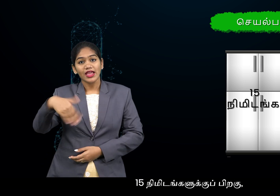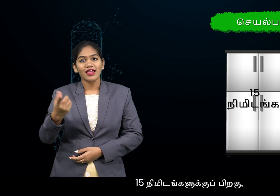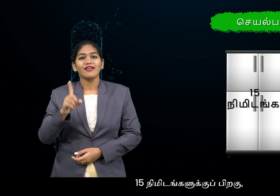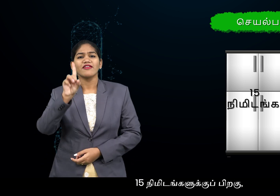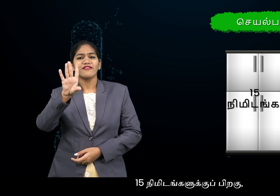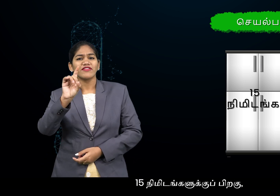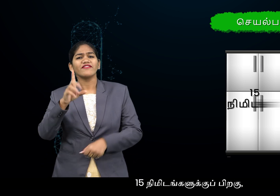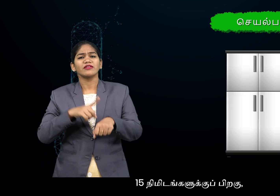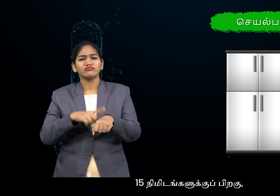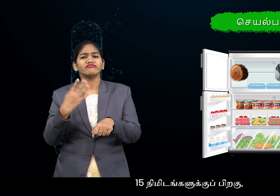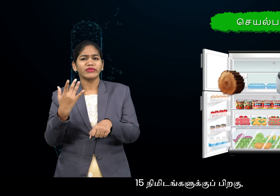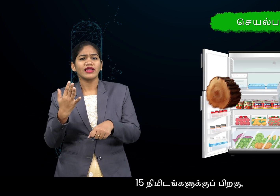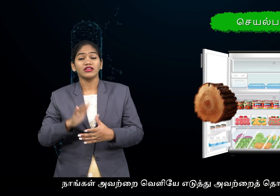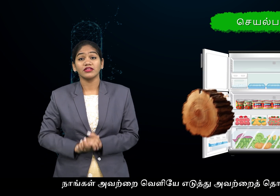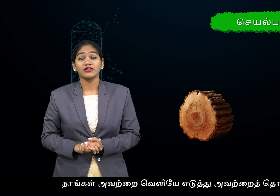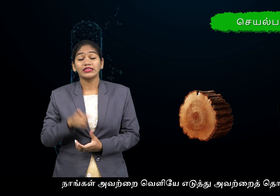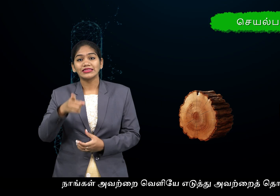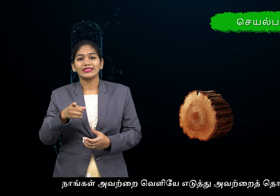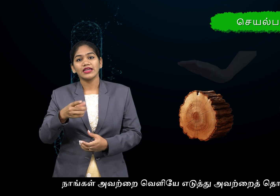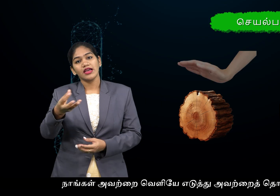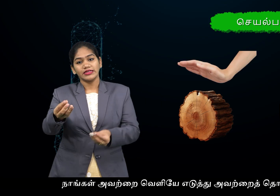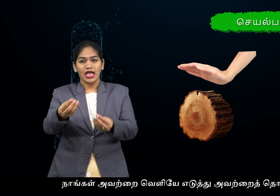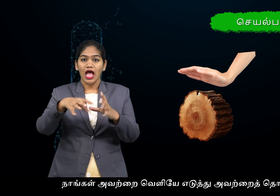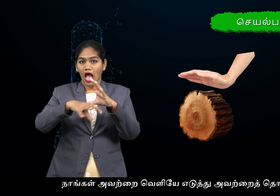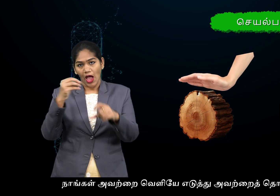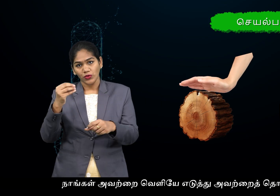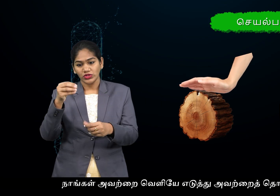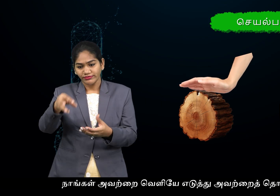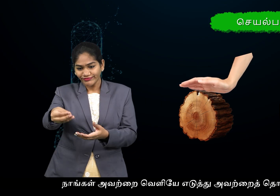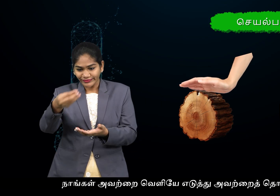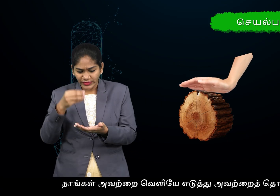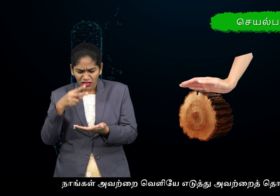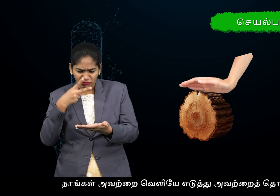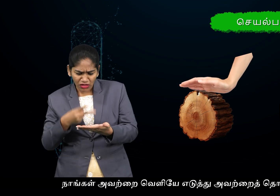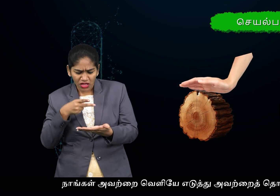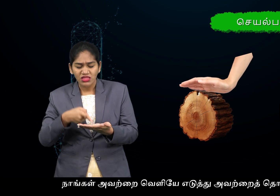பதினைந்து நிமிடங்களுக்குப் பிறகு நாம் அவற்றை வெளியே எடுத்து அவற்றைத் தொட்டோம்.